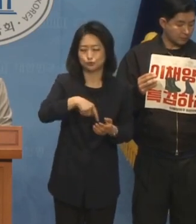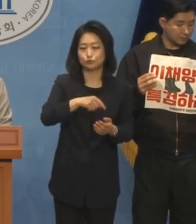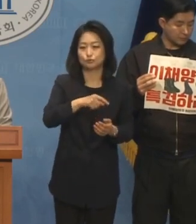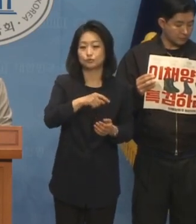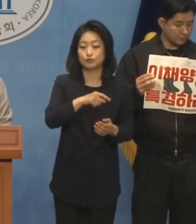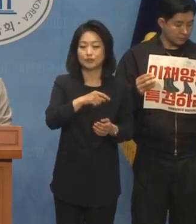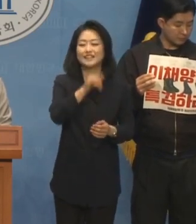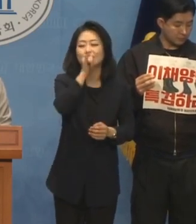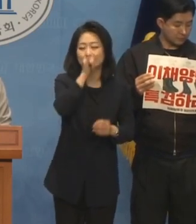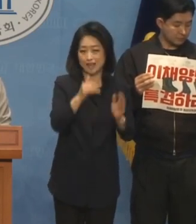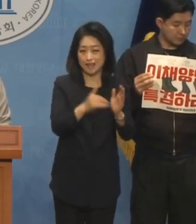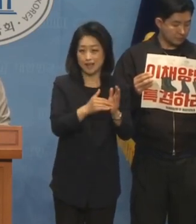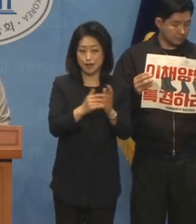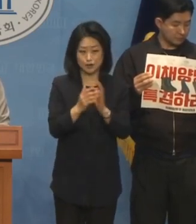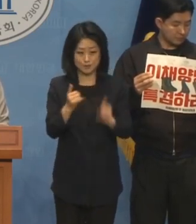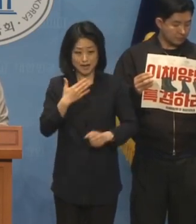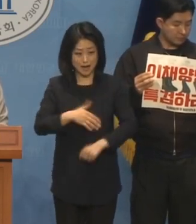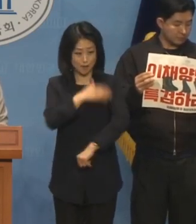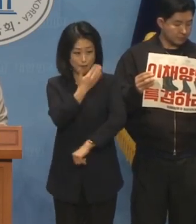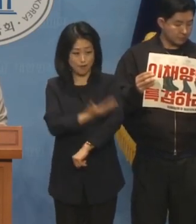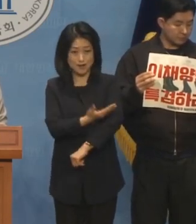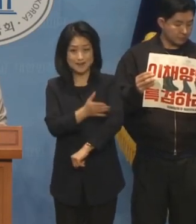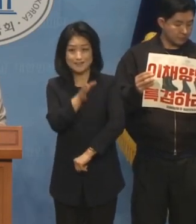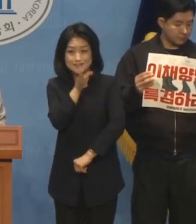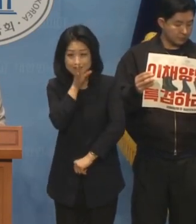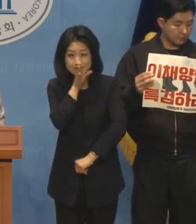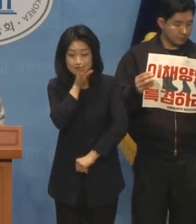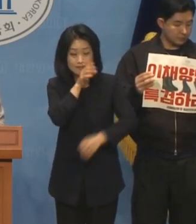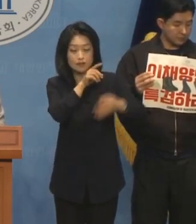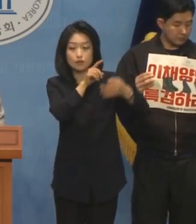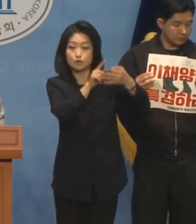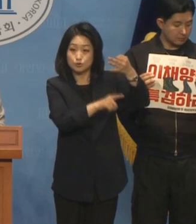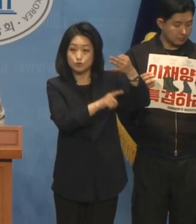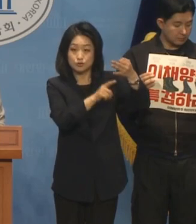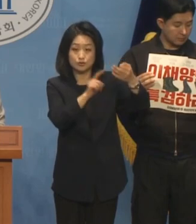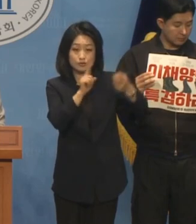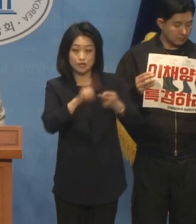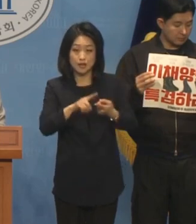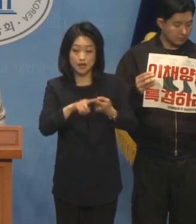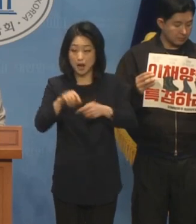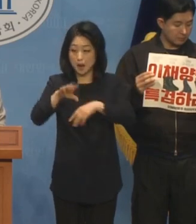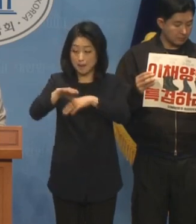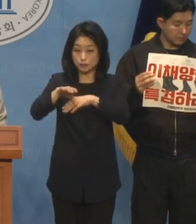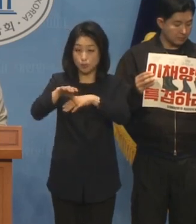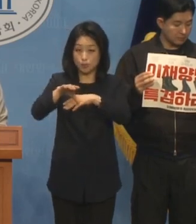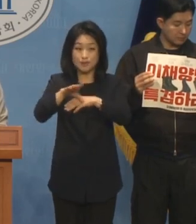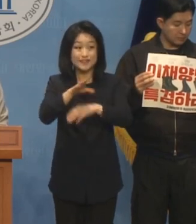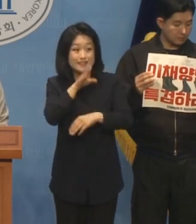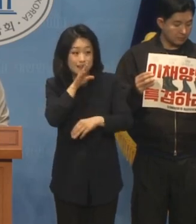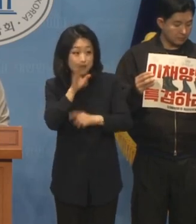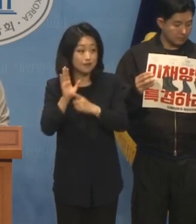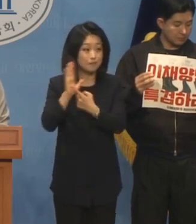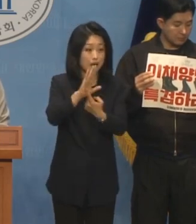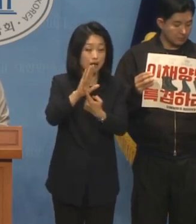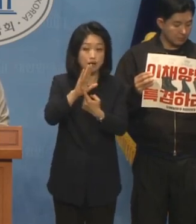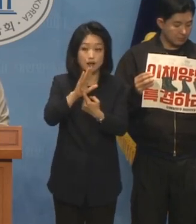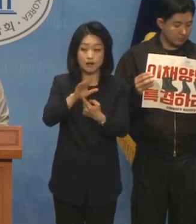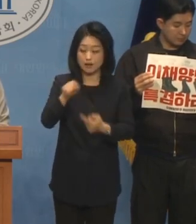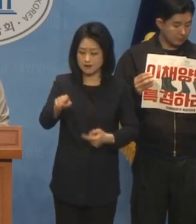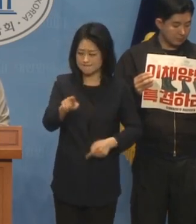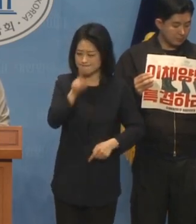알권리 표현의 자유 당연한 권력자에 대한 언론의 보도 기능을 재가를 물리기 위해 징계를